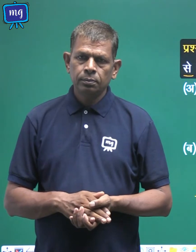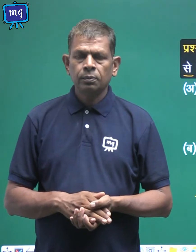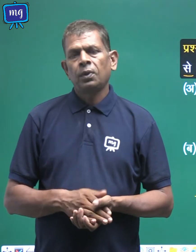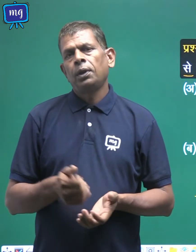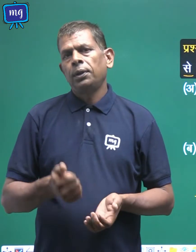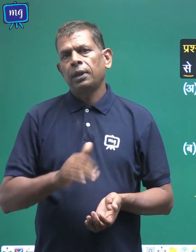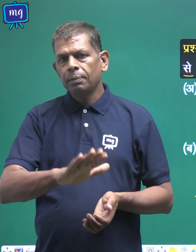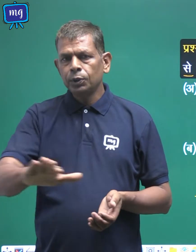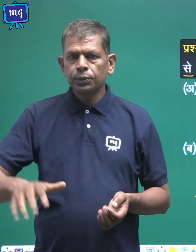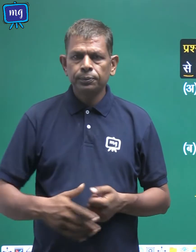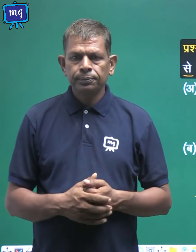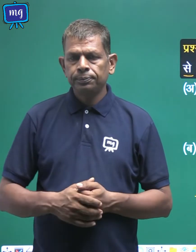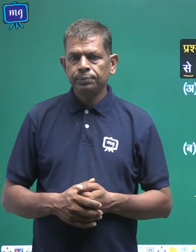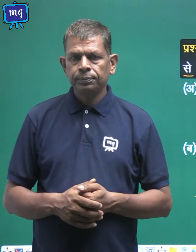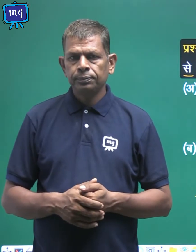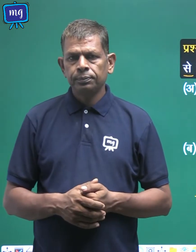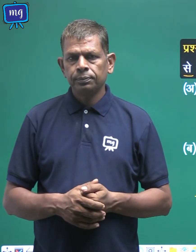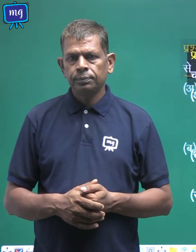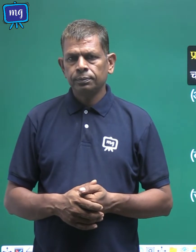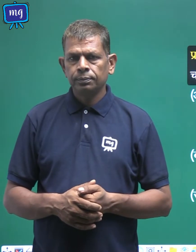ठीक है बच्चों।